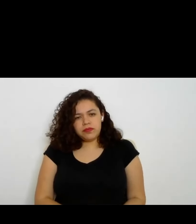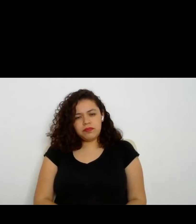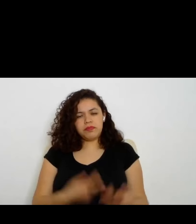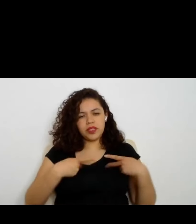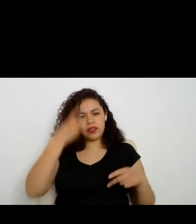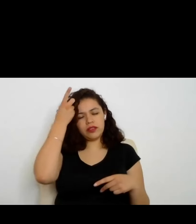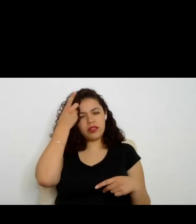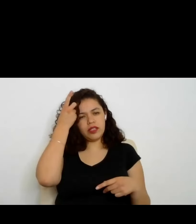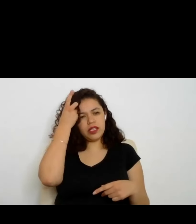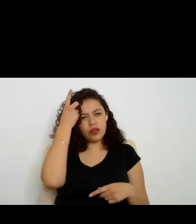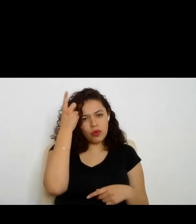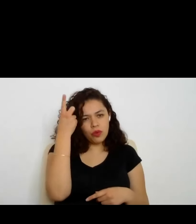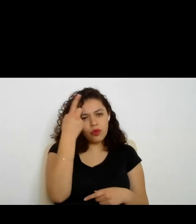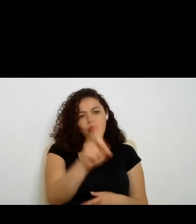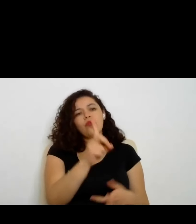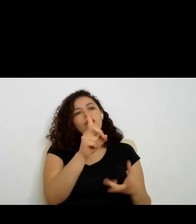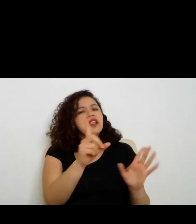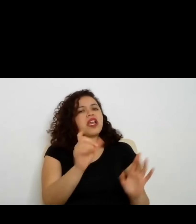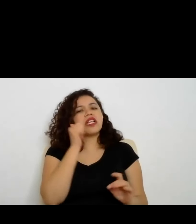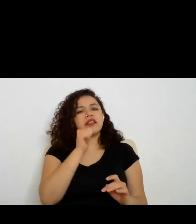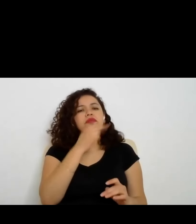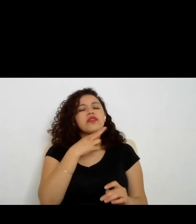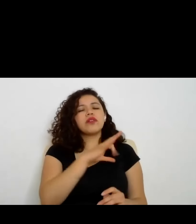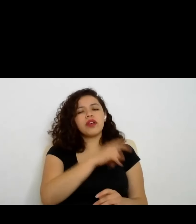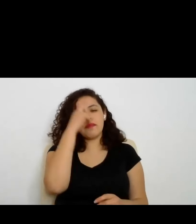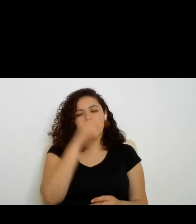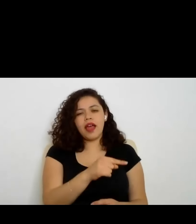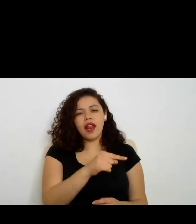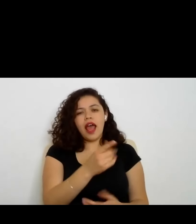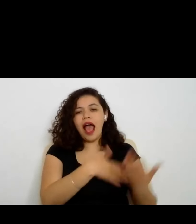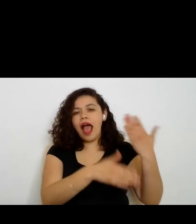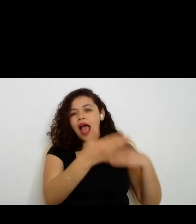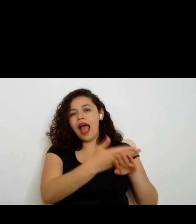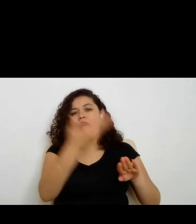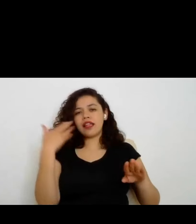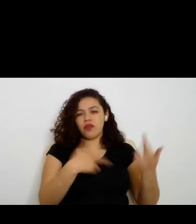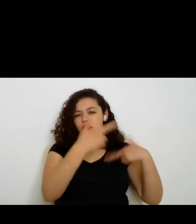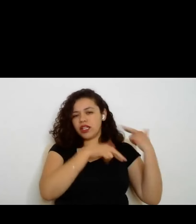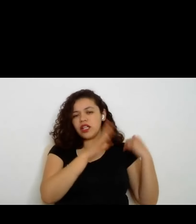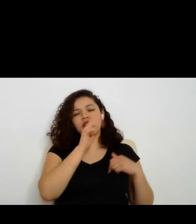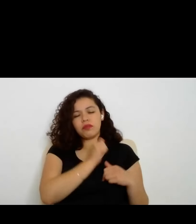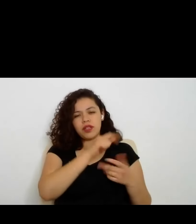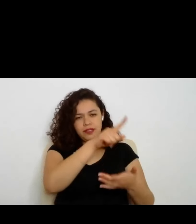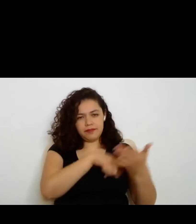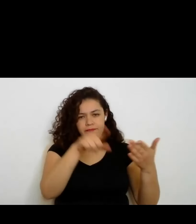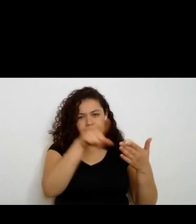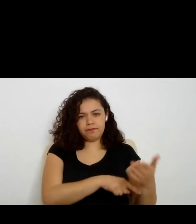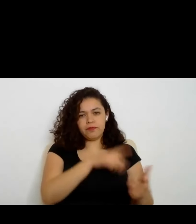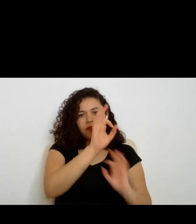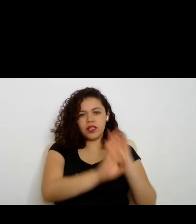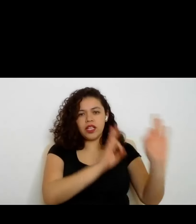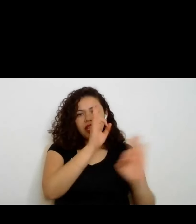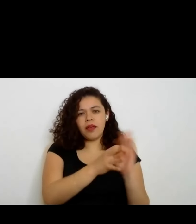cualquier momento sin que pueda tener efectos retroactivos. La revocación de consentimiento no afectará la licitud del